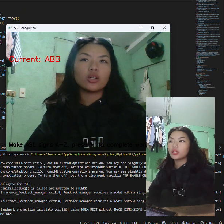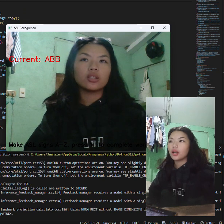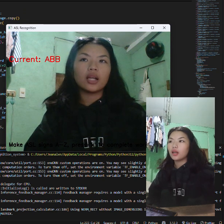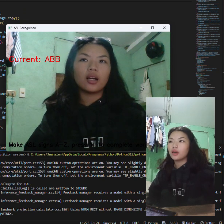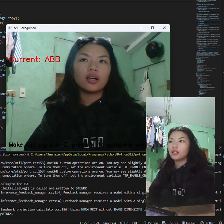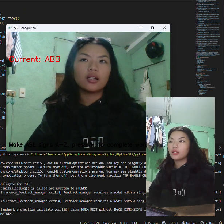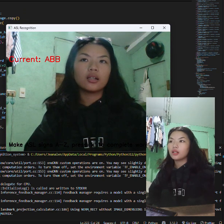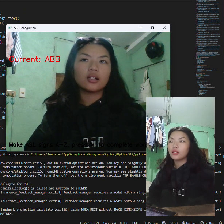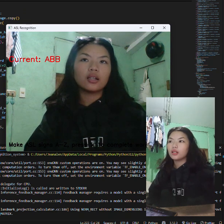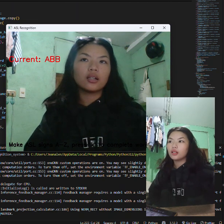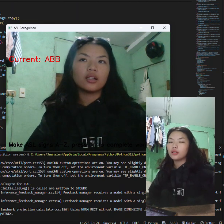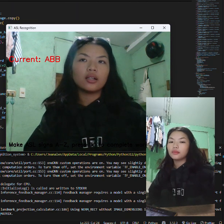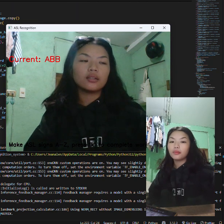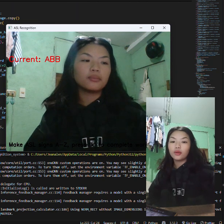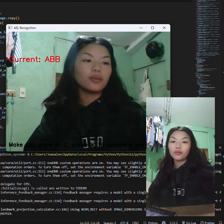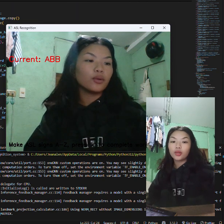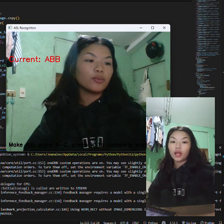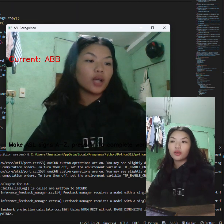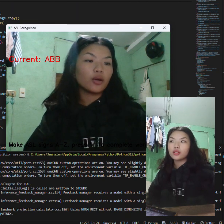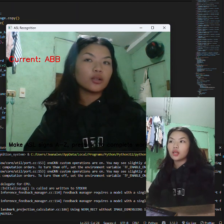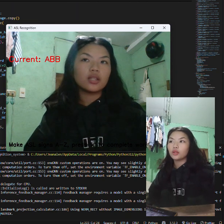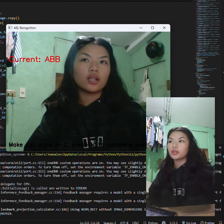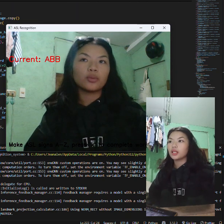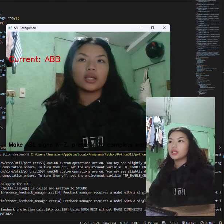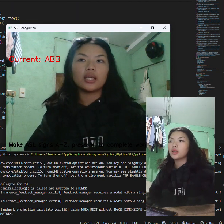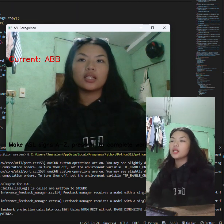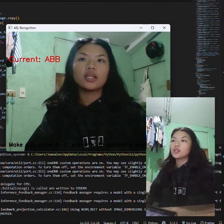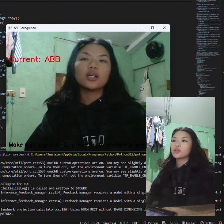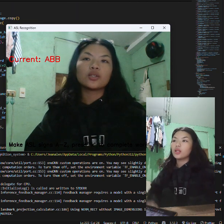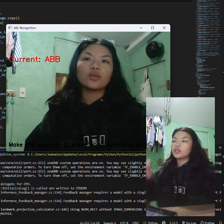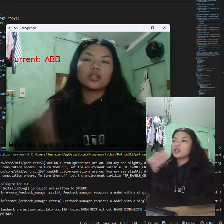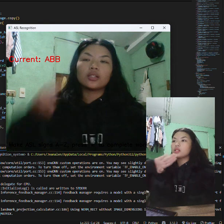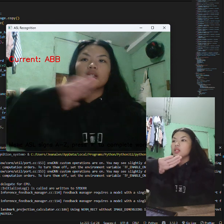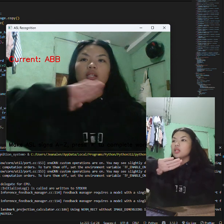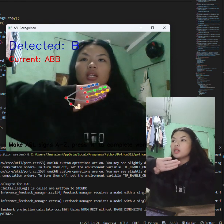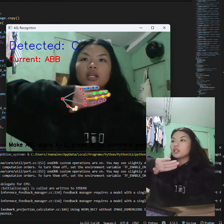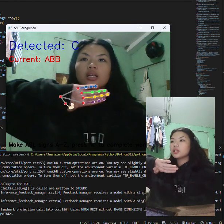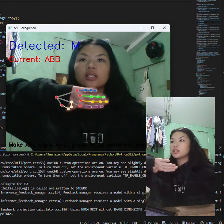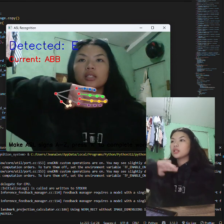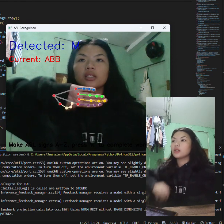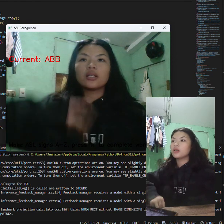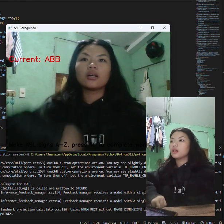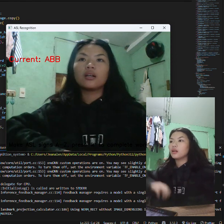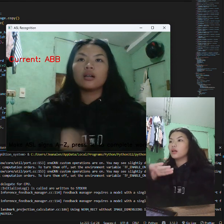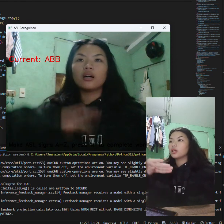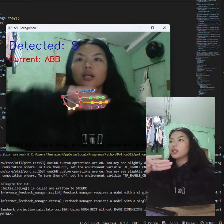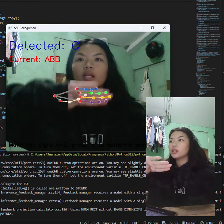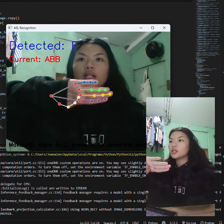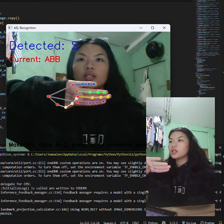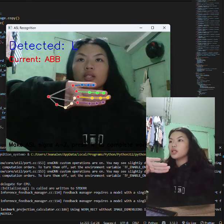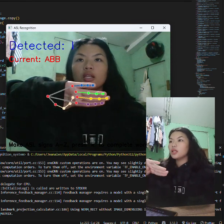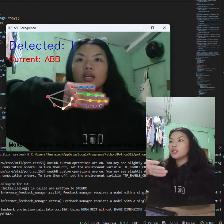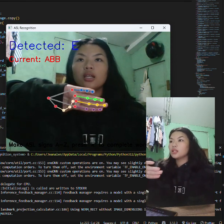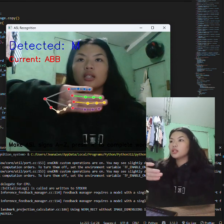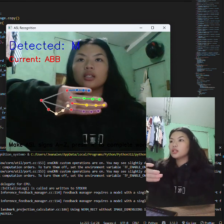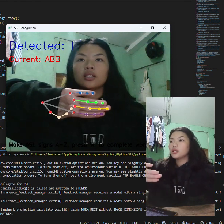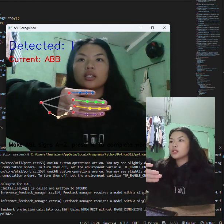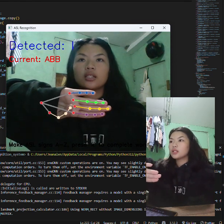application nga mo record siya itong delay. So letter C. Okay, letter C.